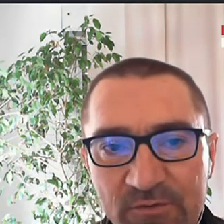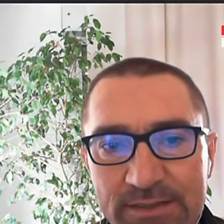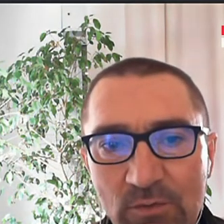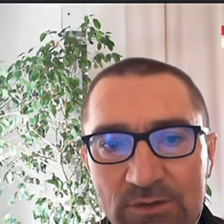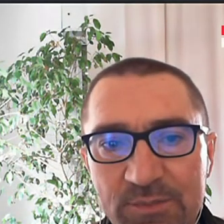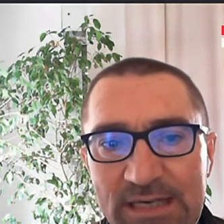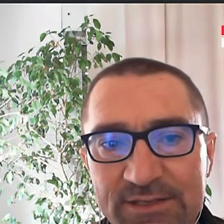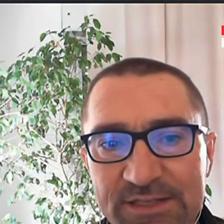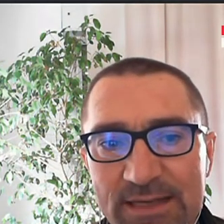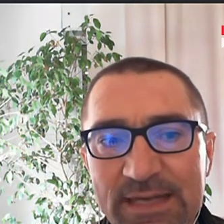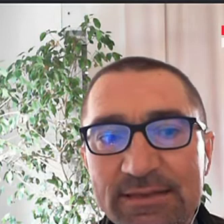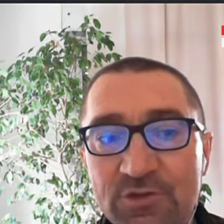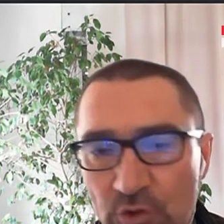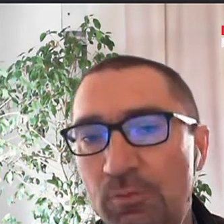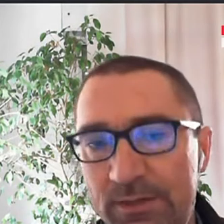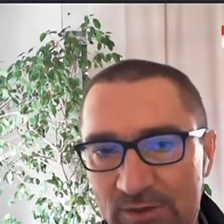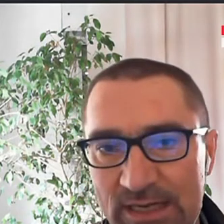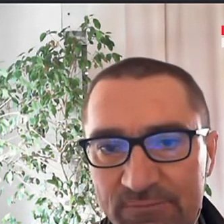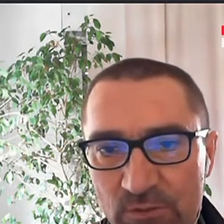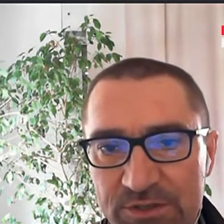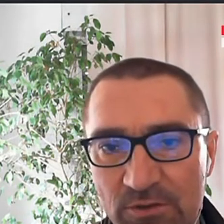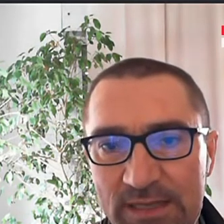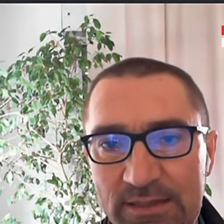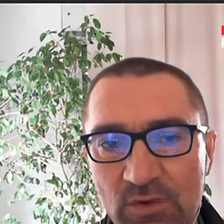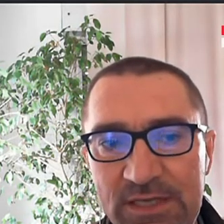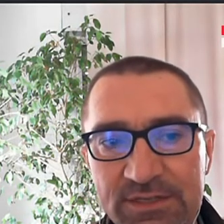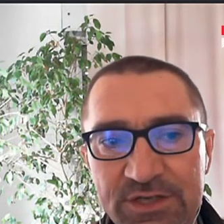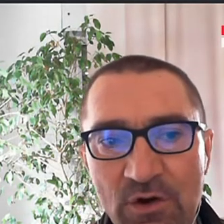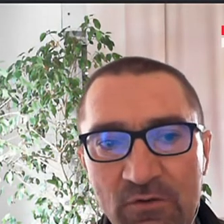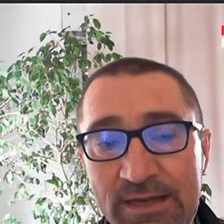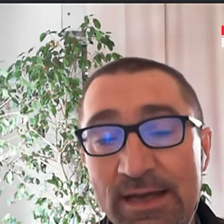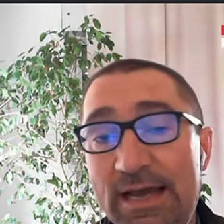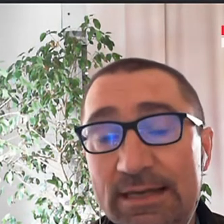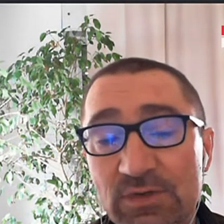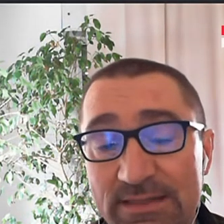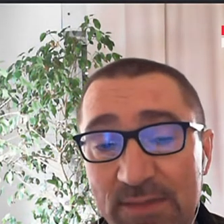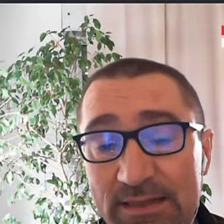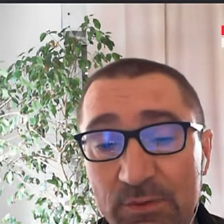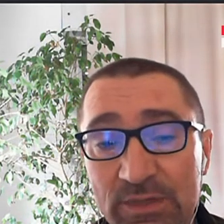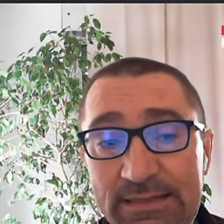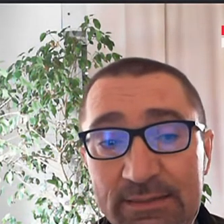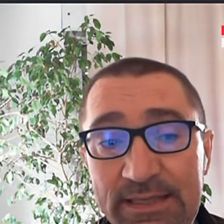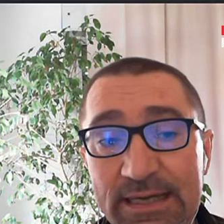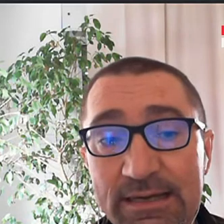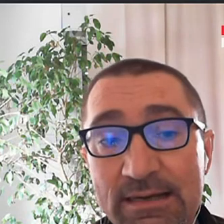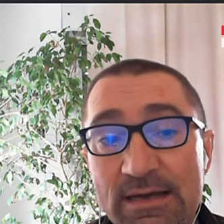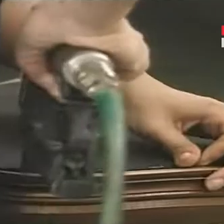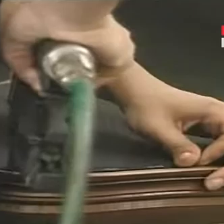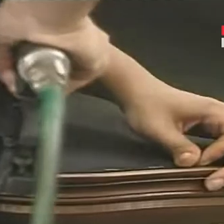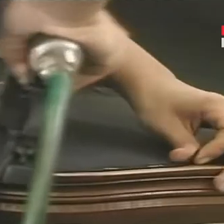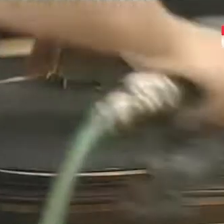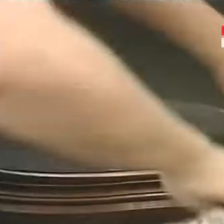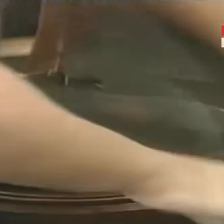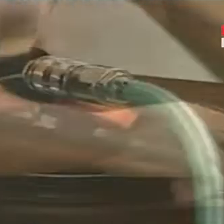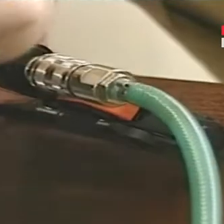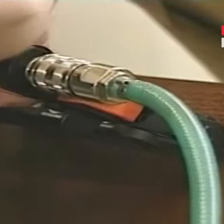fanno 24.000 licenziamenti solo per tornare ai flussi normali del 2019, ed è una stima anche prudente, perché da